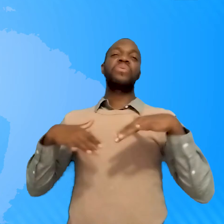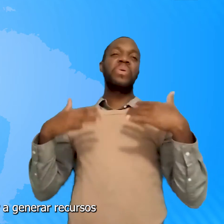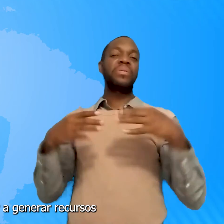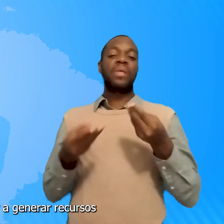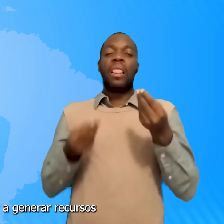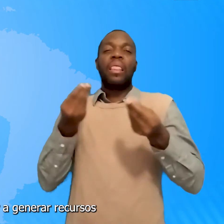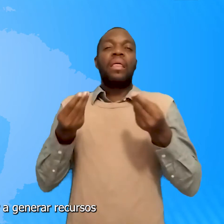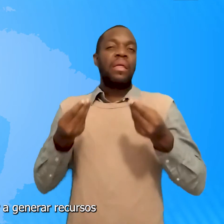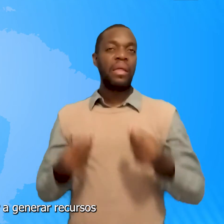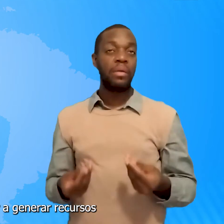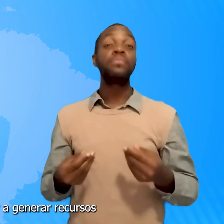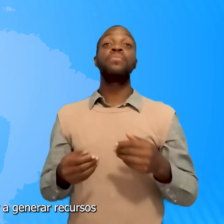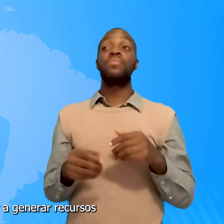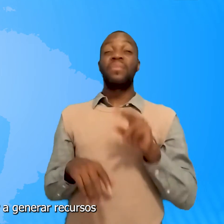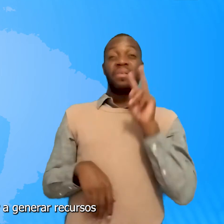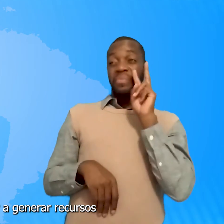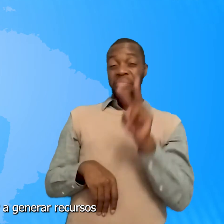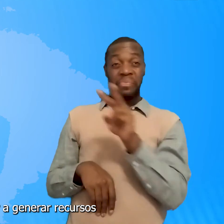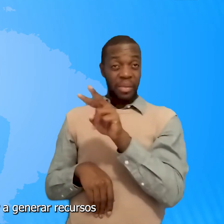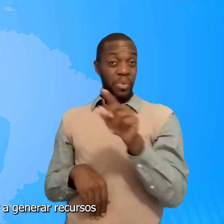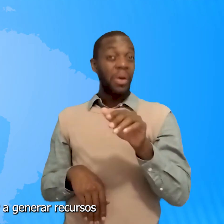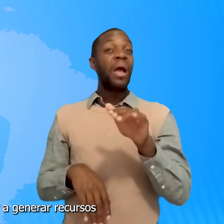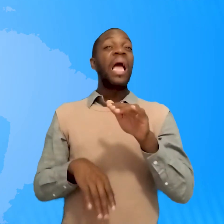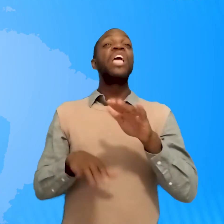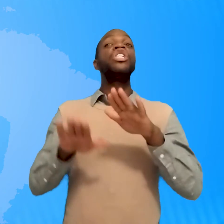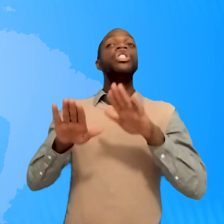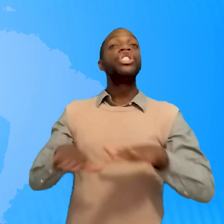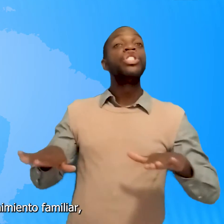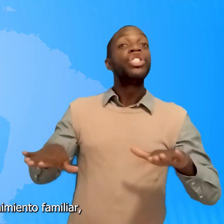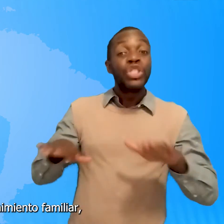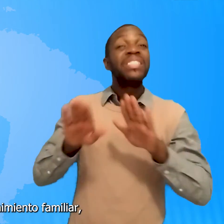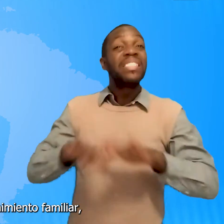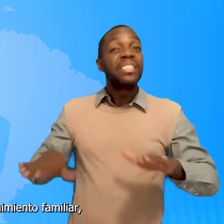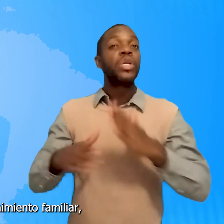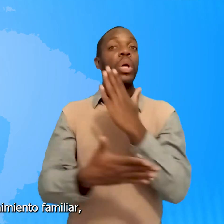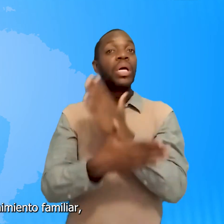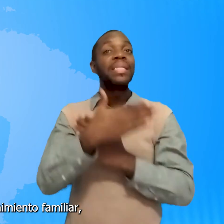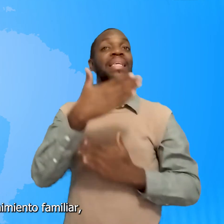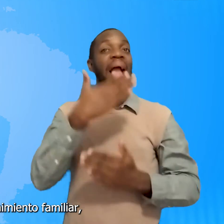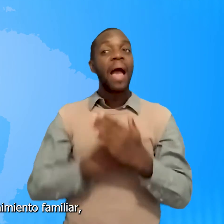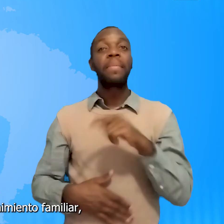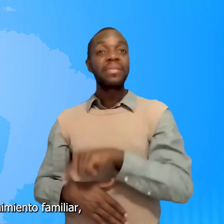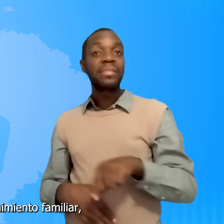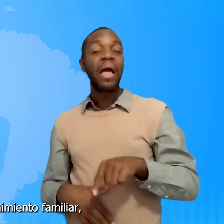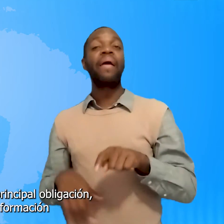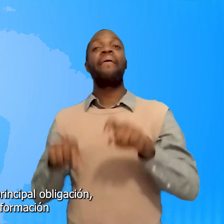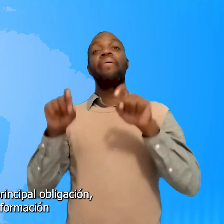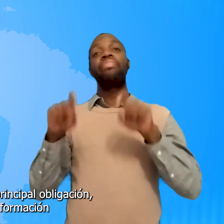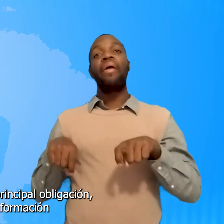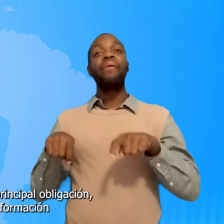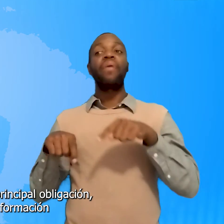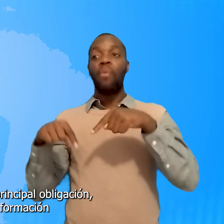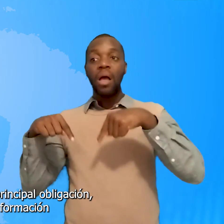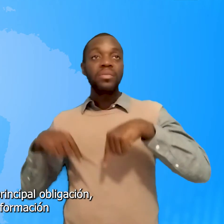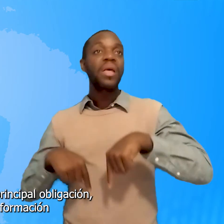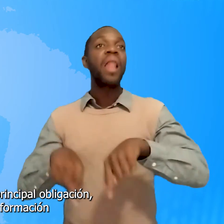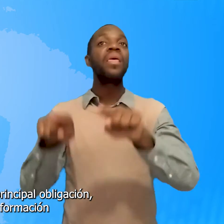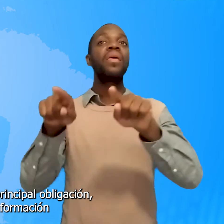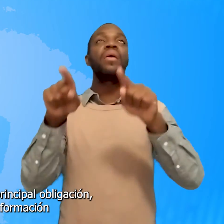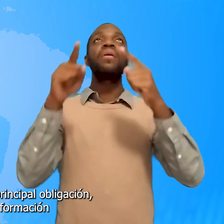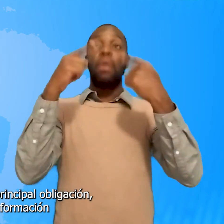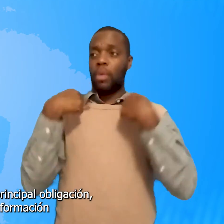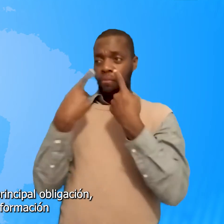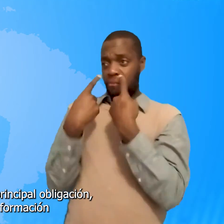discapacidad que tienen que salir a generar recursos en pro del sostenimiento familiar, descuidando su